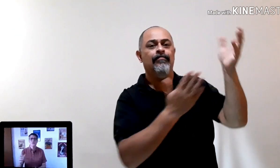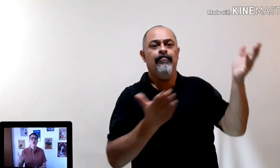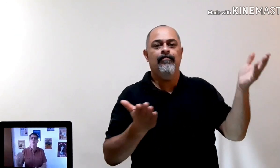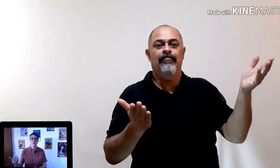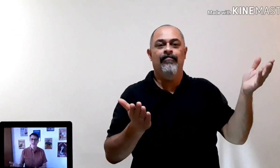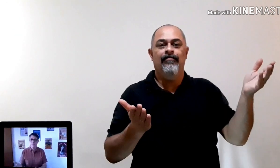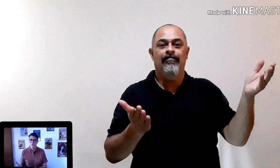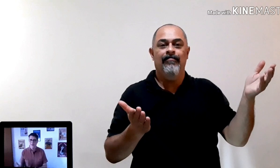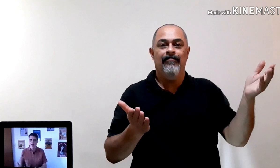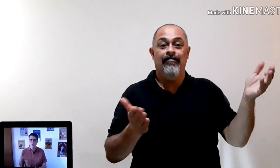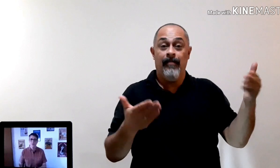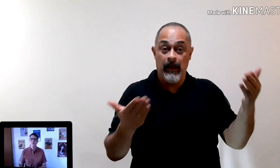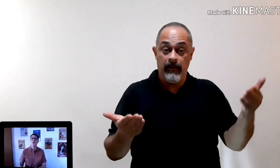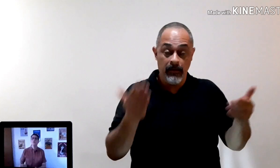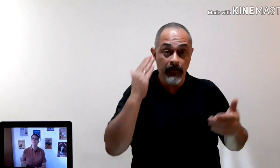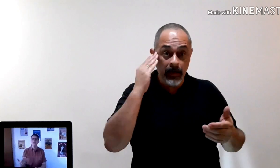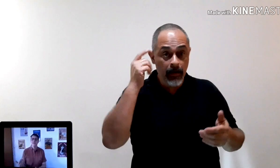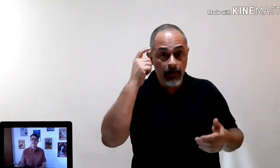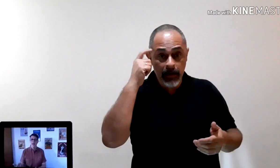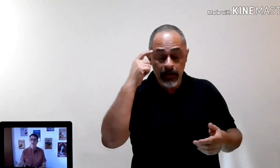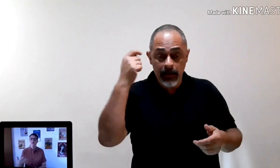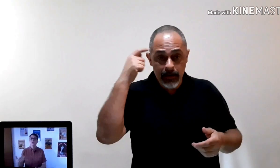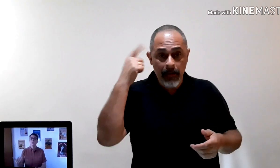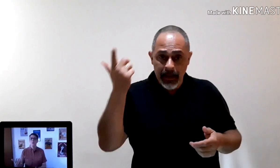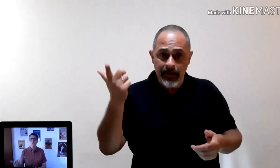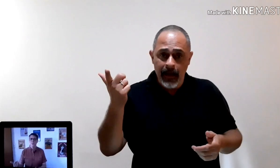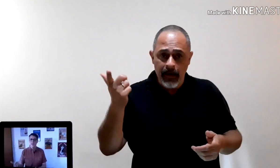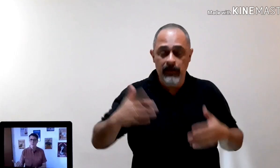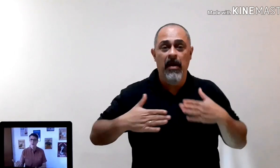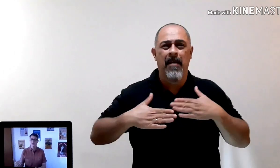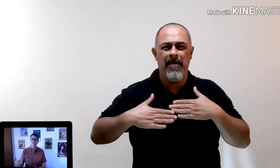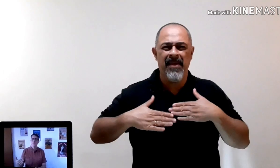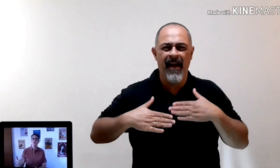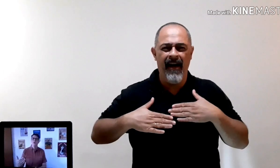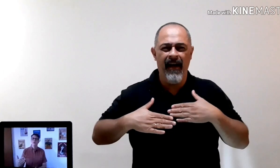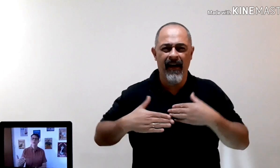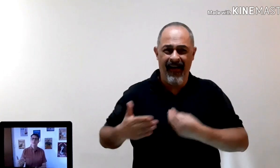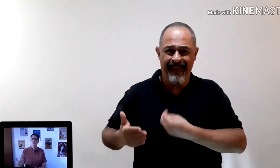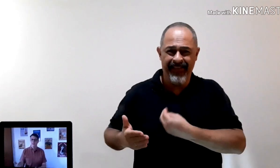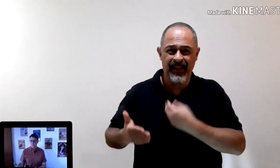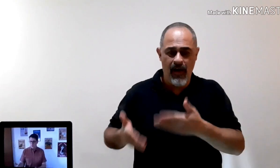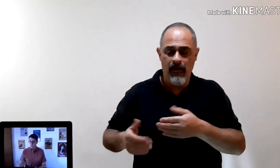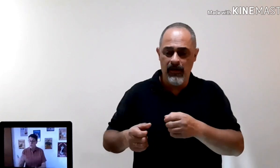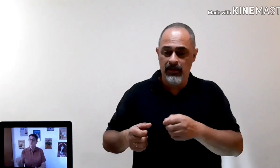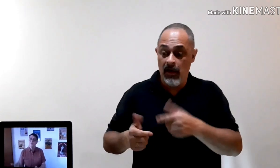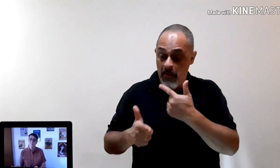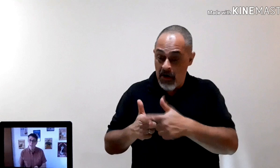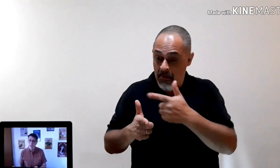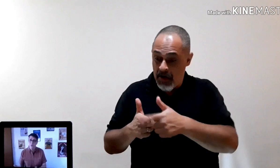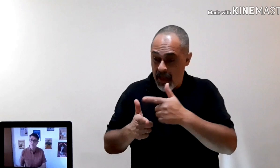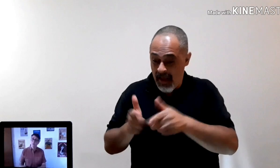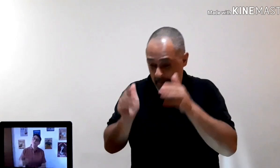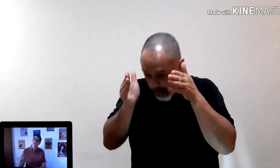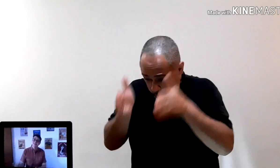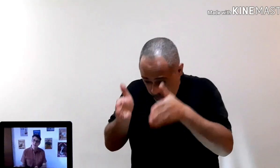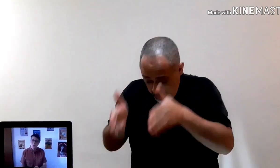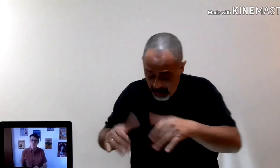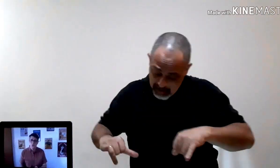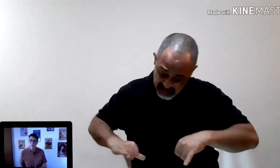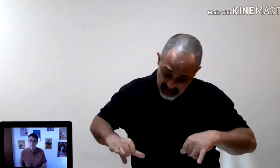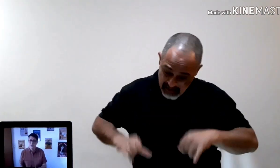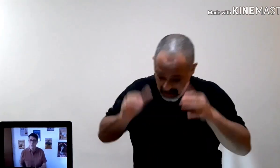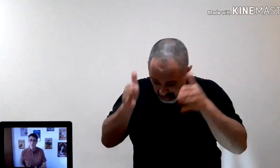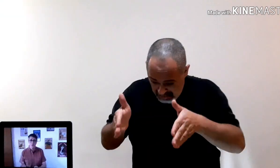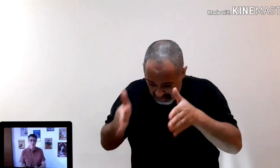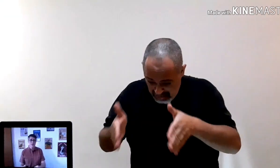que o nosso foco tem que mudar. O meu foco não tem que estar no meu problema, no meu sofrimento, na provação